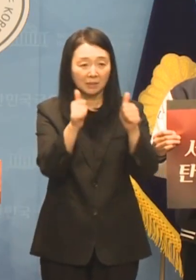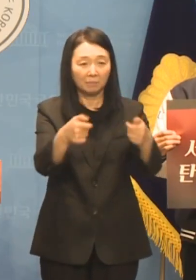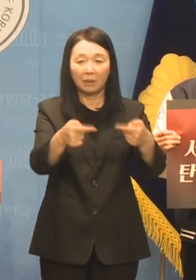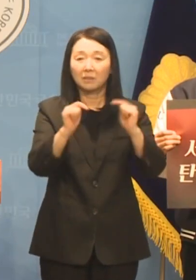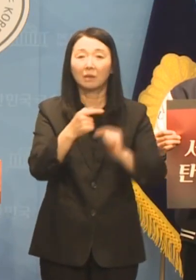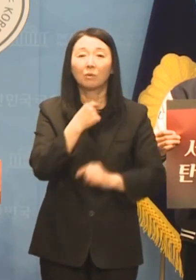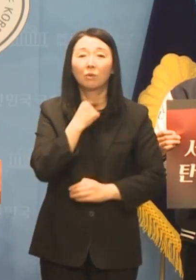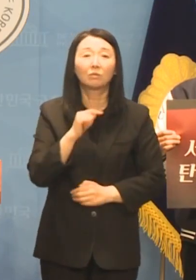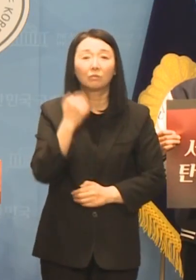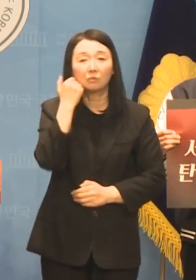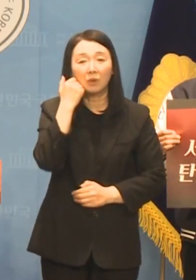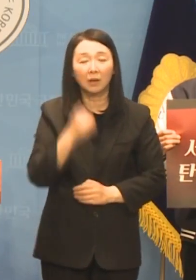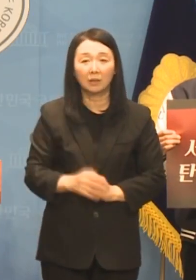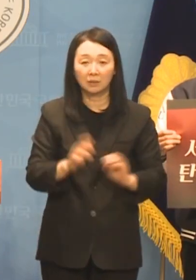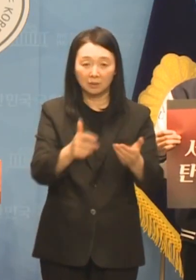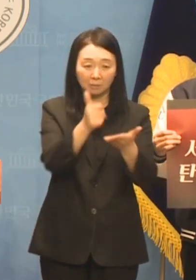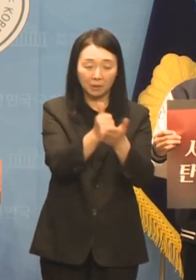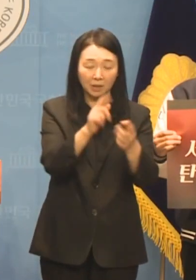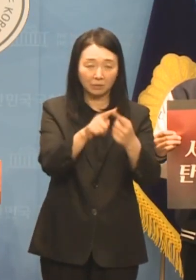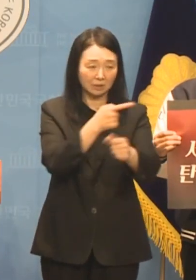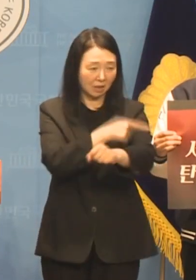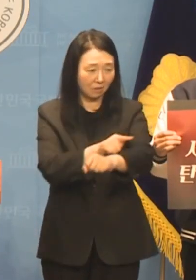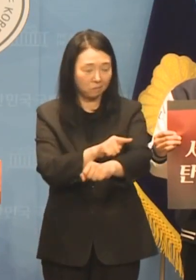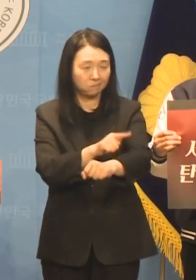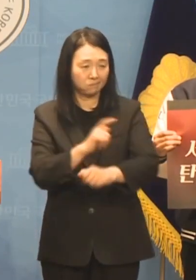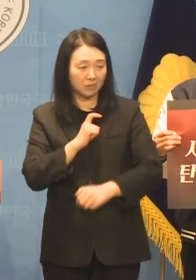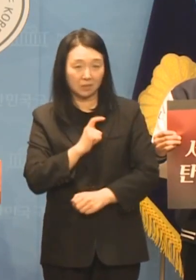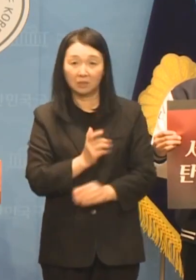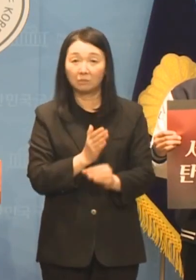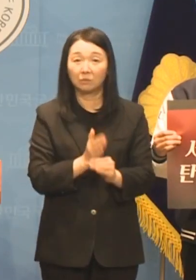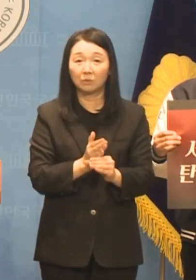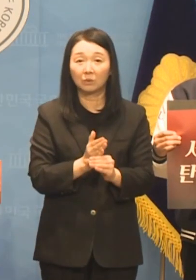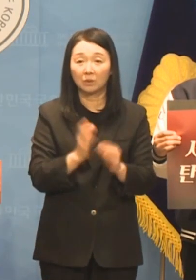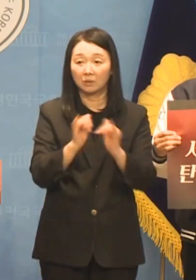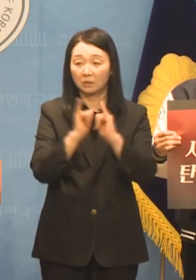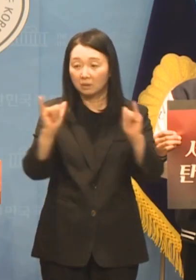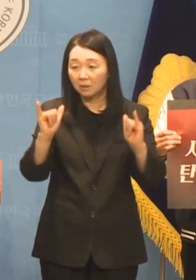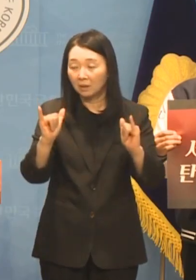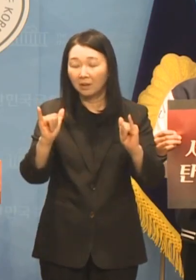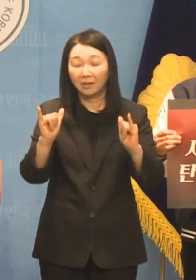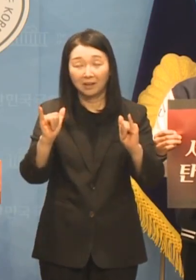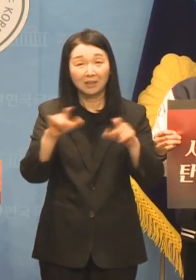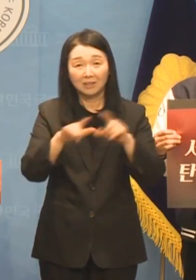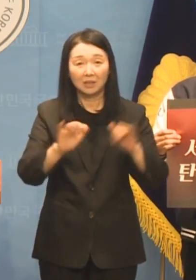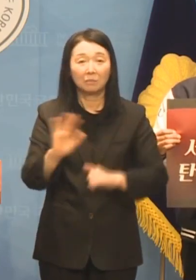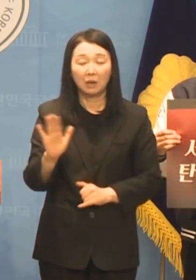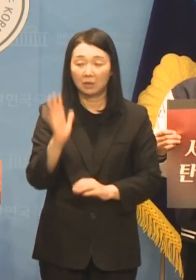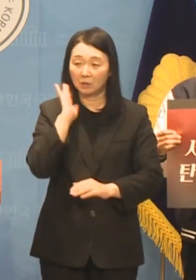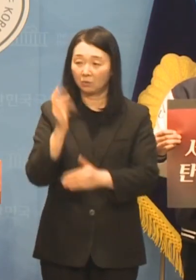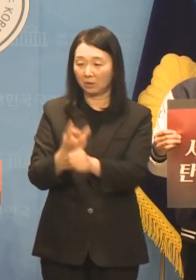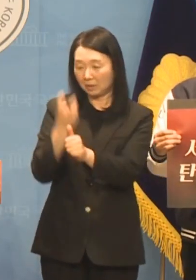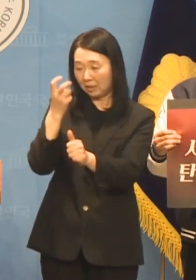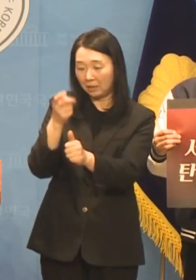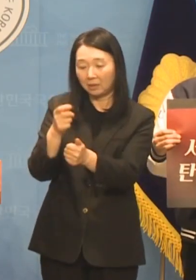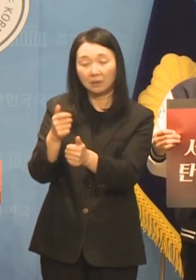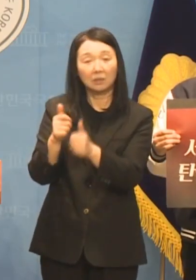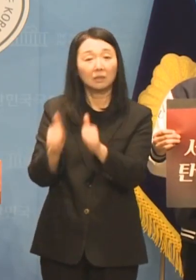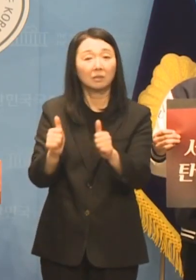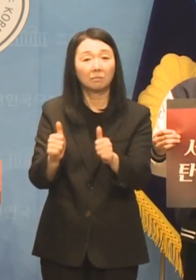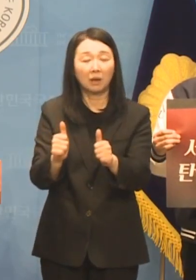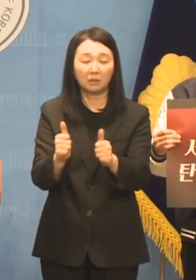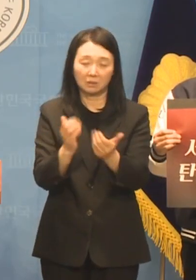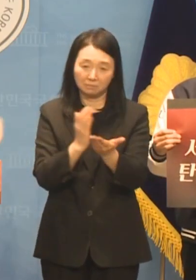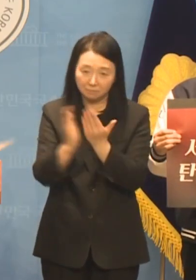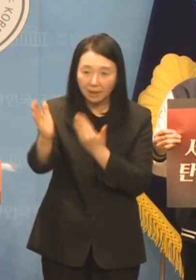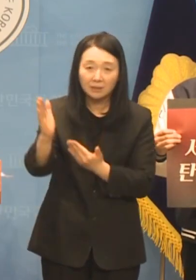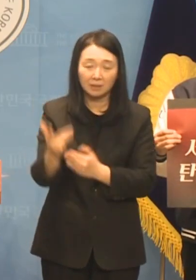싶겠습니까? 재판관으로서의 자격조차 의심스러운 이들이 일반 국민도 아닌 대통령의 탄핵 심판을 너무나도